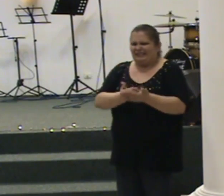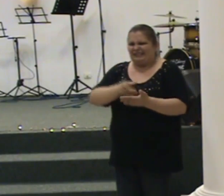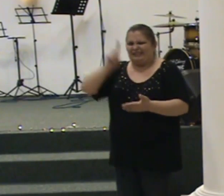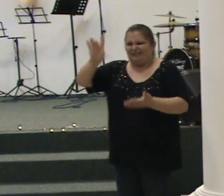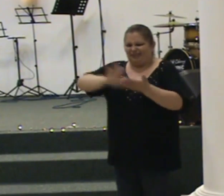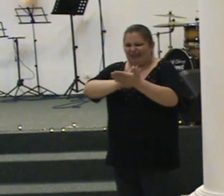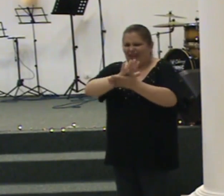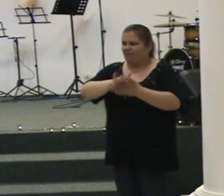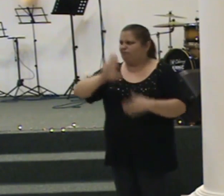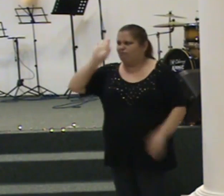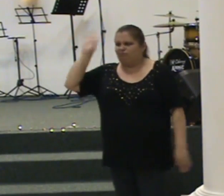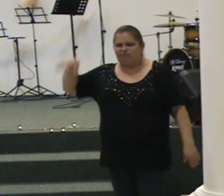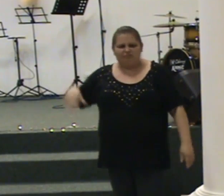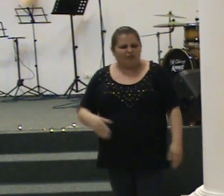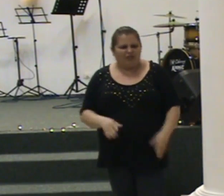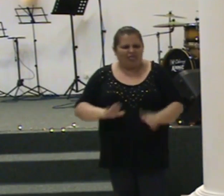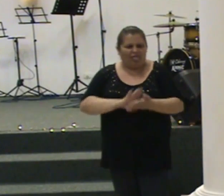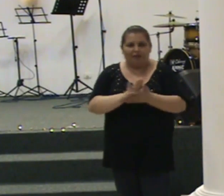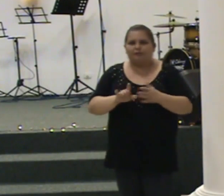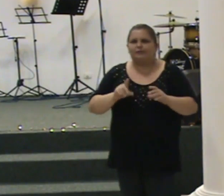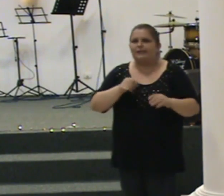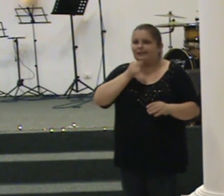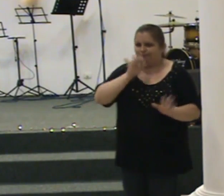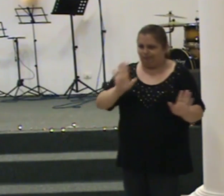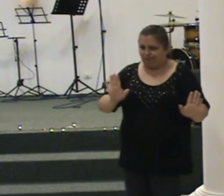por mais